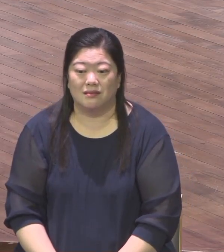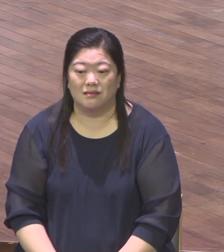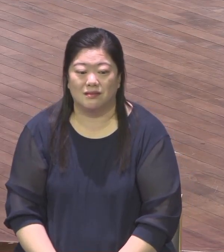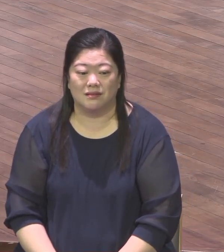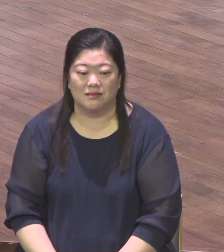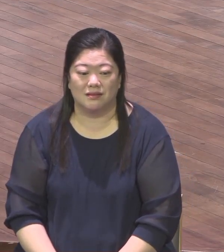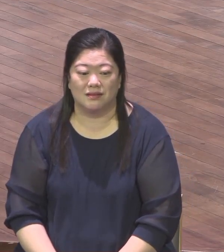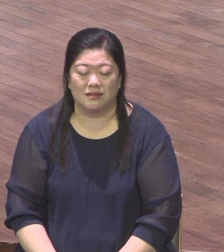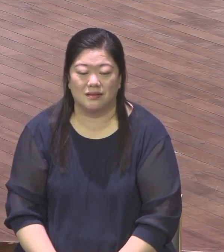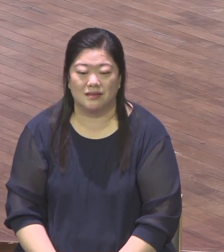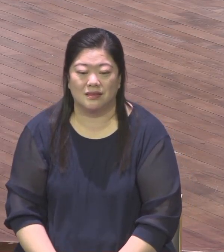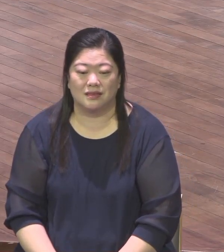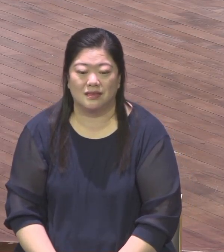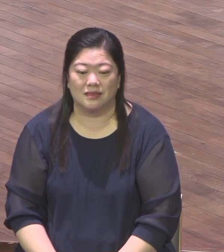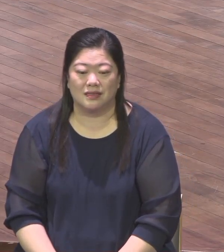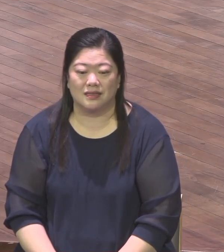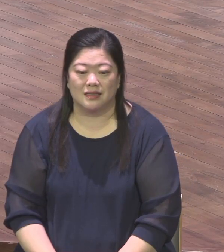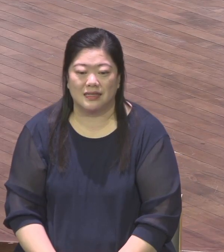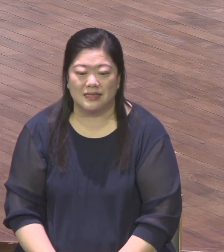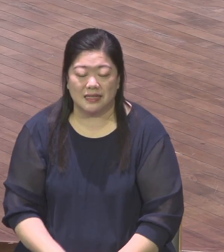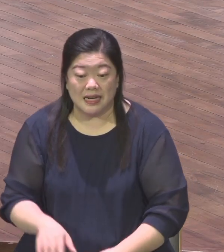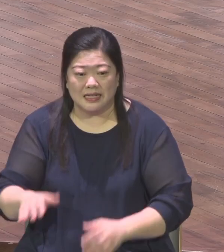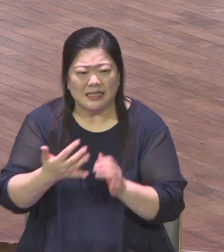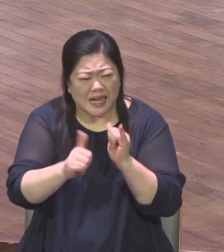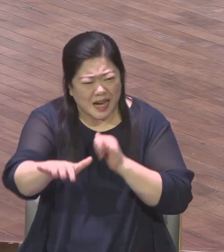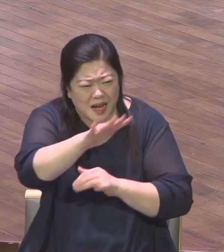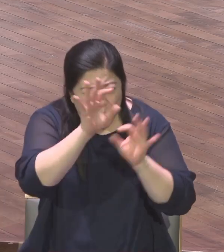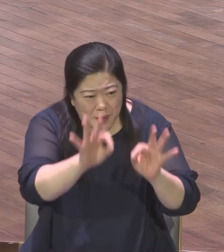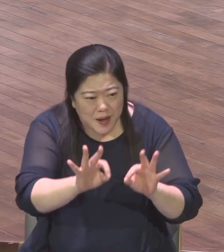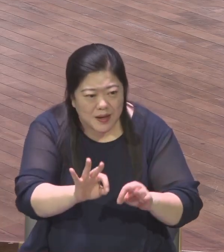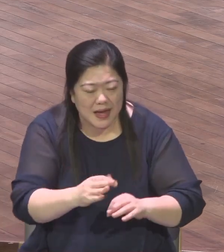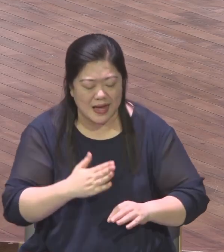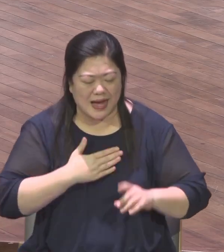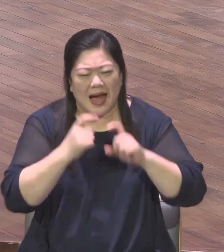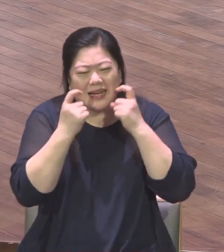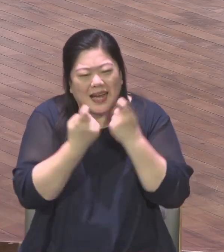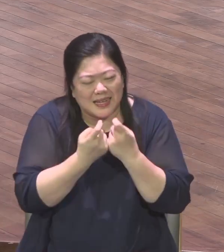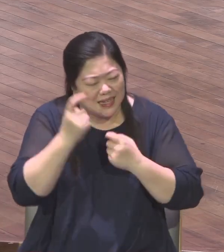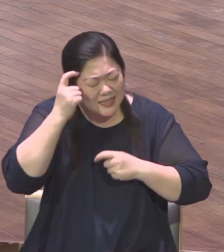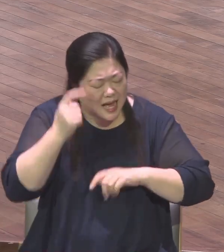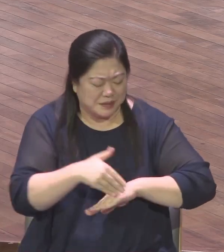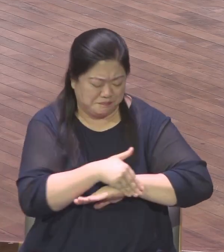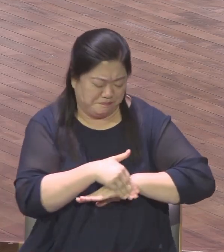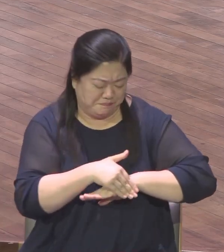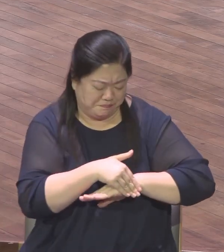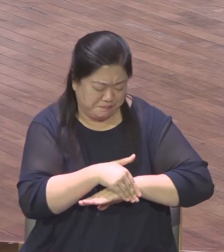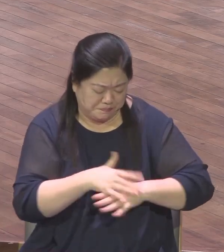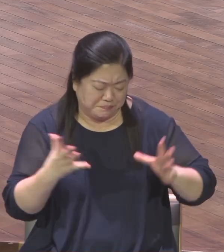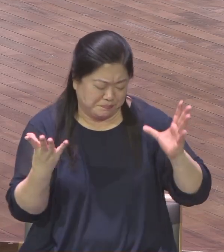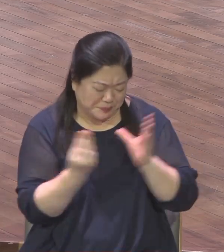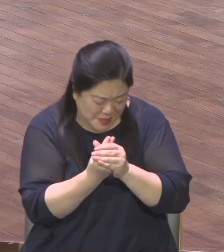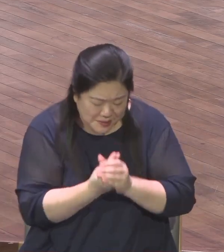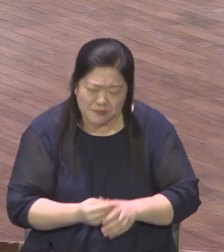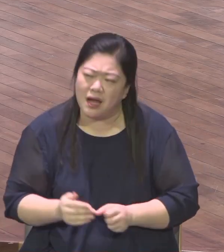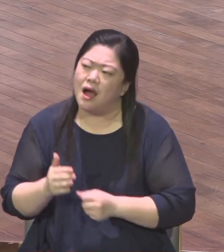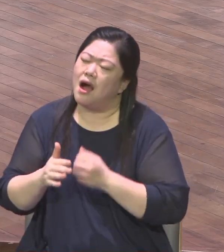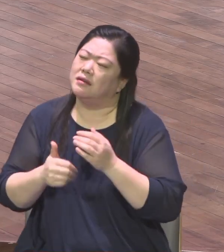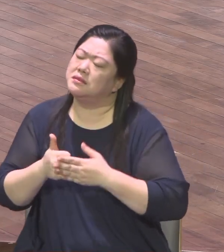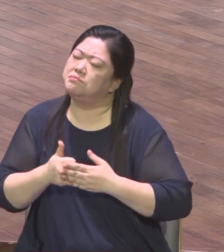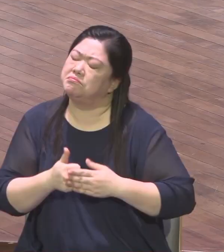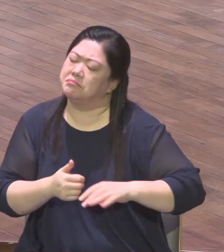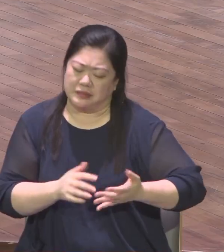기도도 이렇게 합니다. 자기 계획 다시 해놓고 이미 다 자기 마음도 해놓고 하나님 도와주십시오. 하나님 축복해, 하나님께서